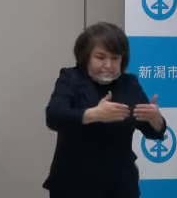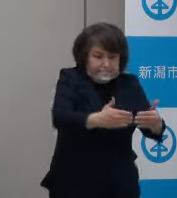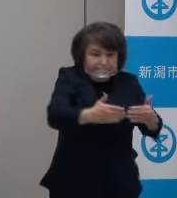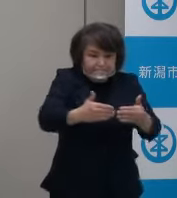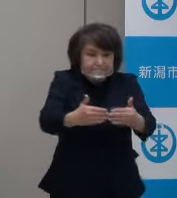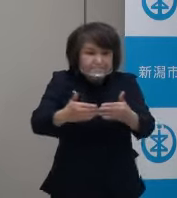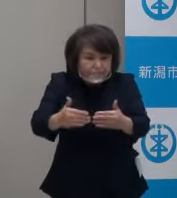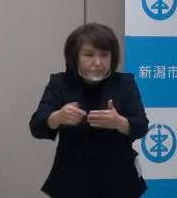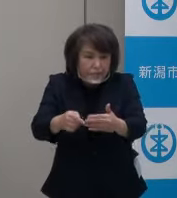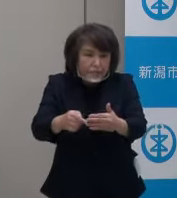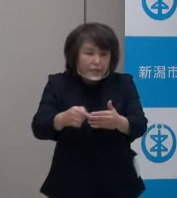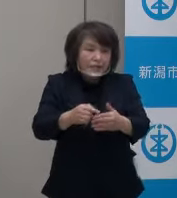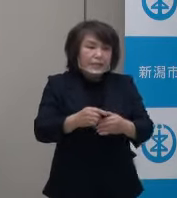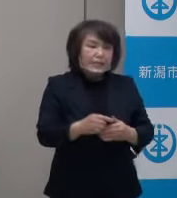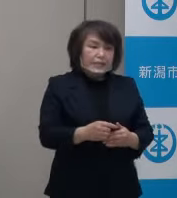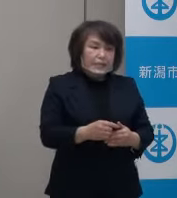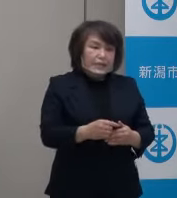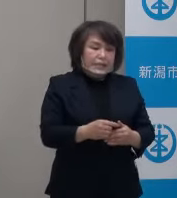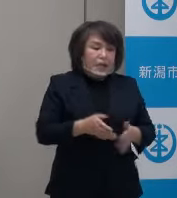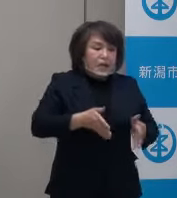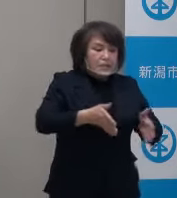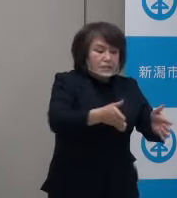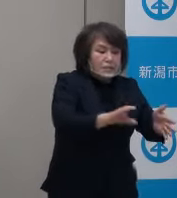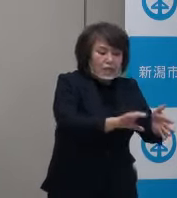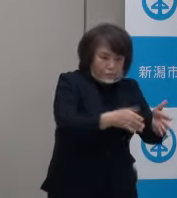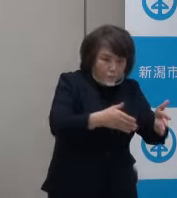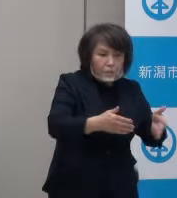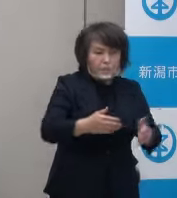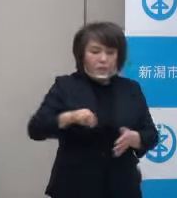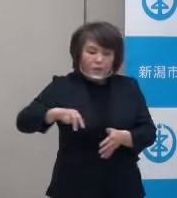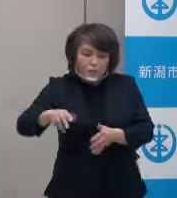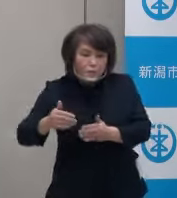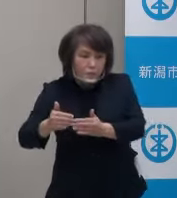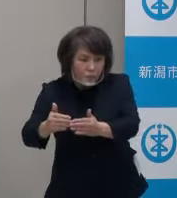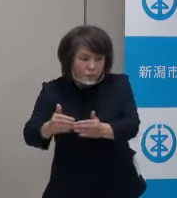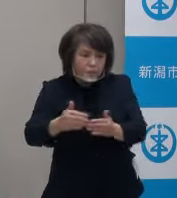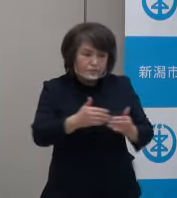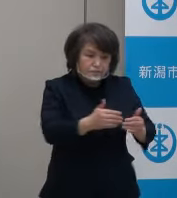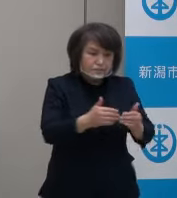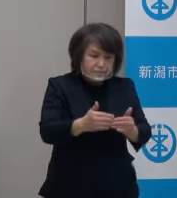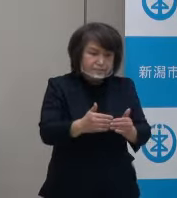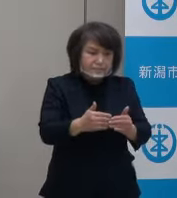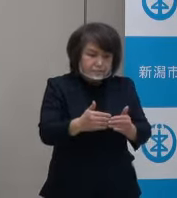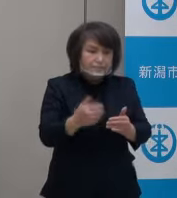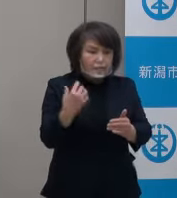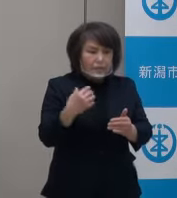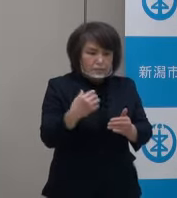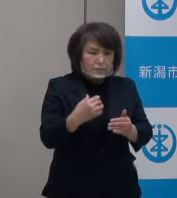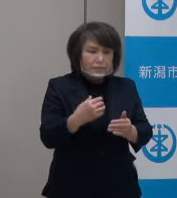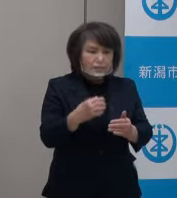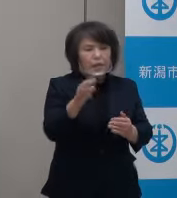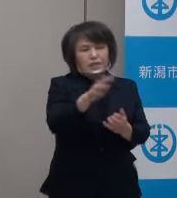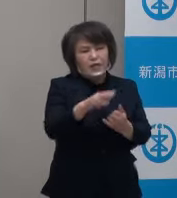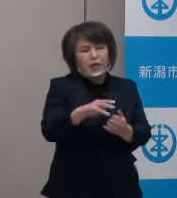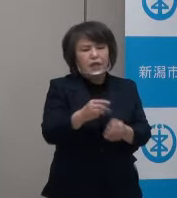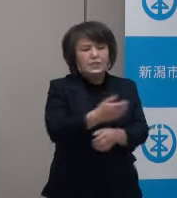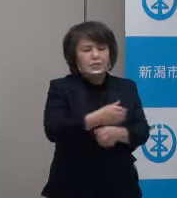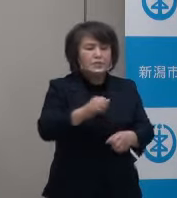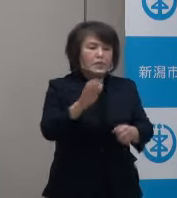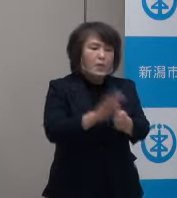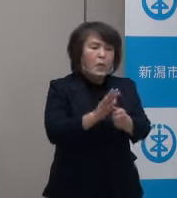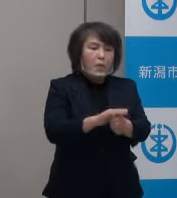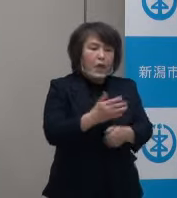させ、車道や歩道の除雪に当たりました。また本市との災害時応援協定に基づ